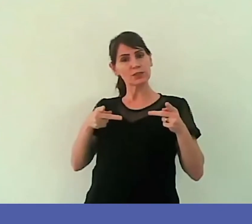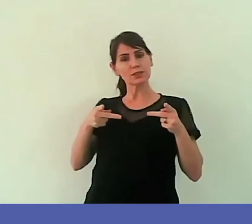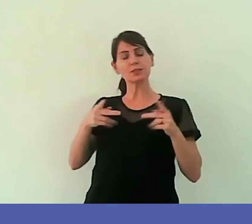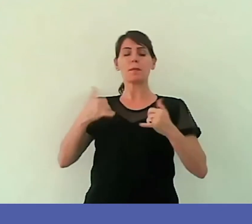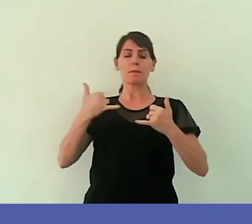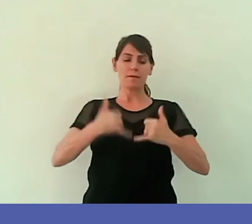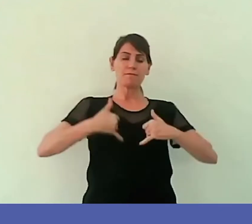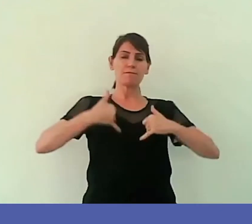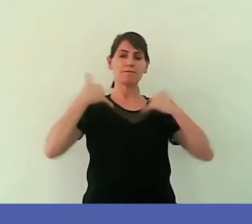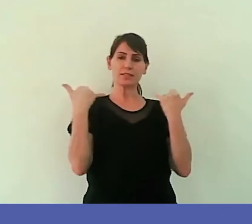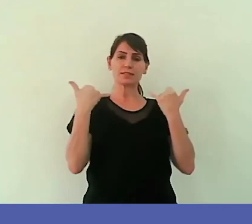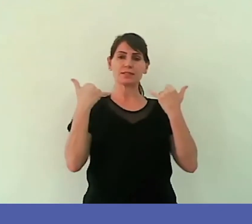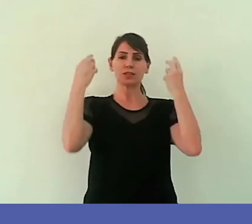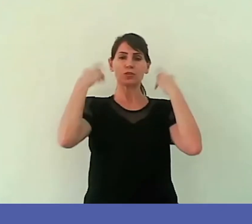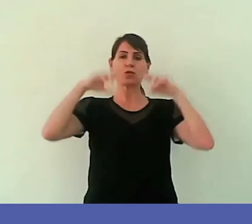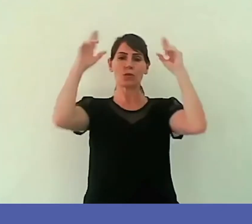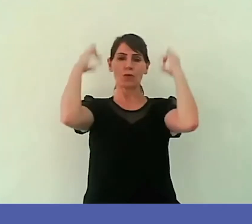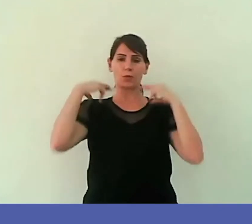Cordeiro.